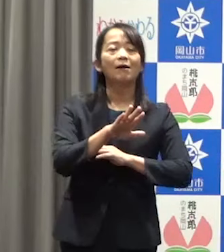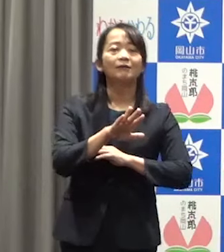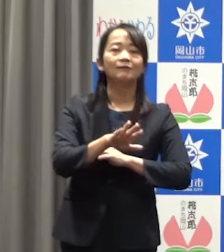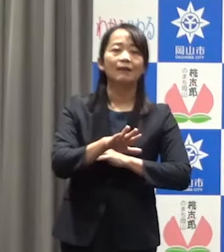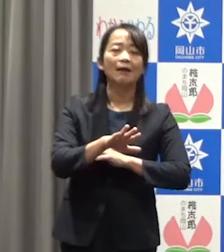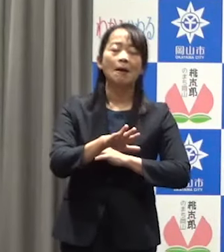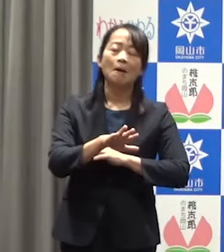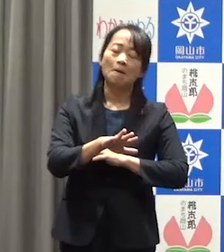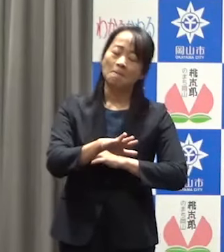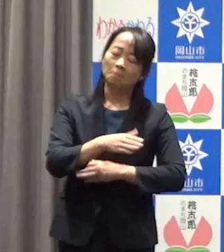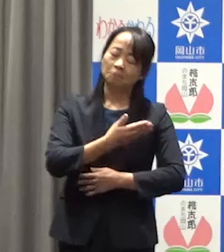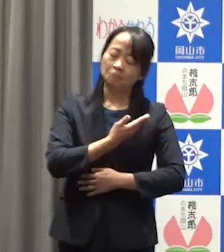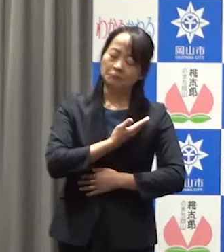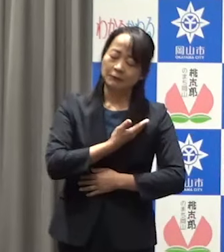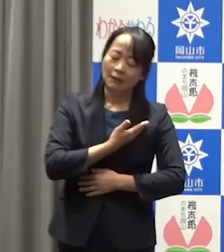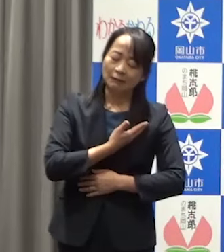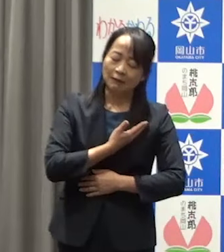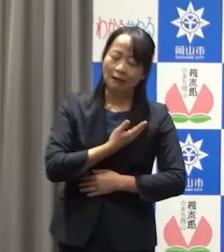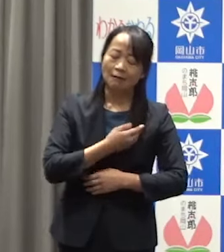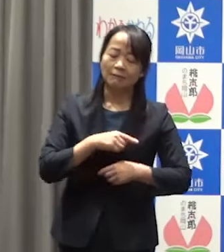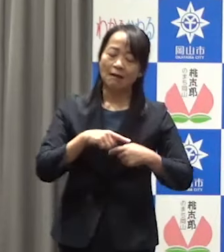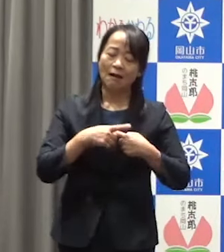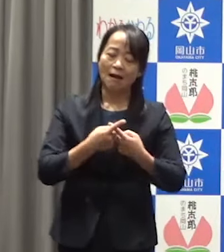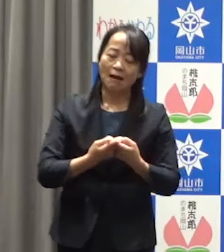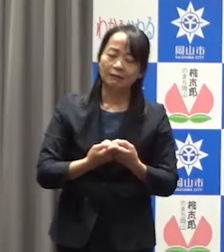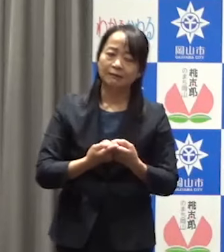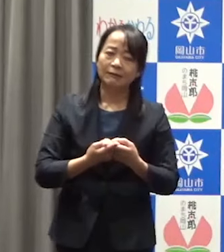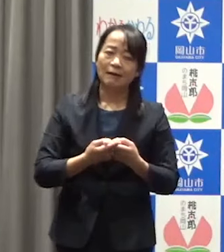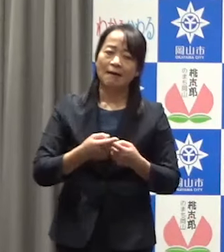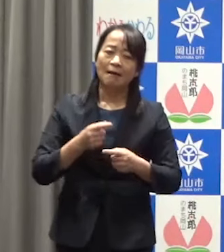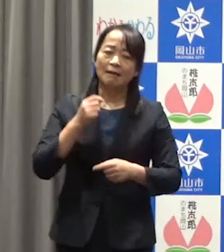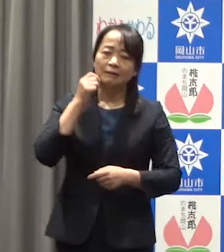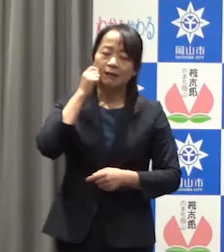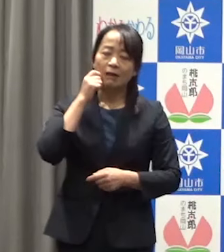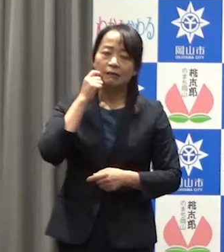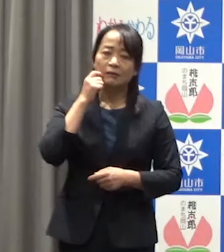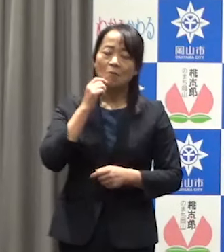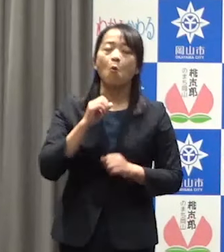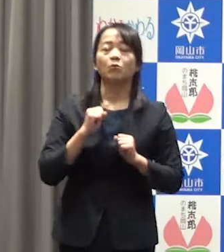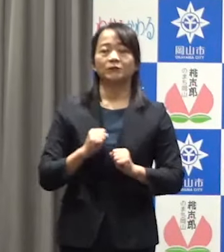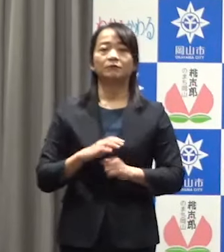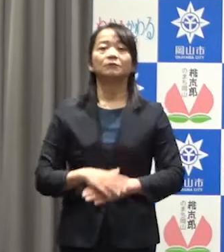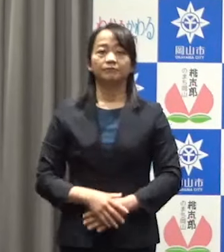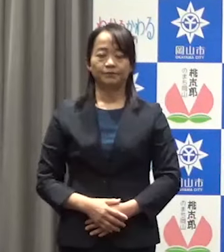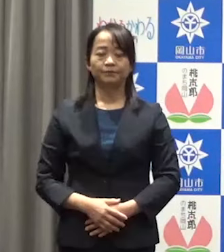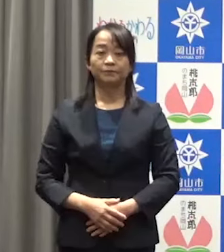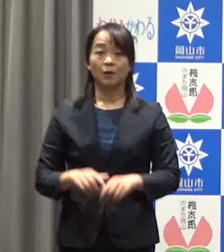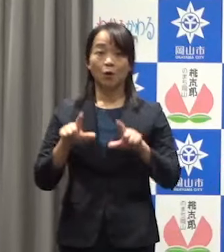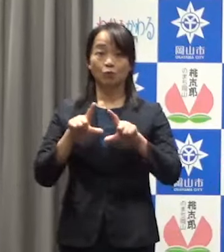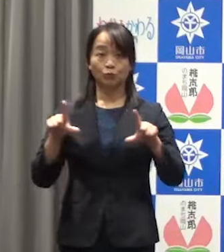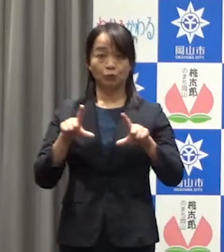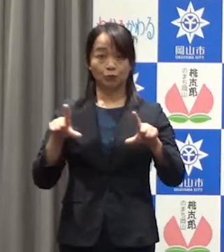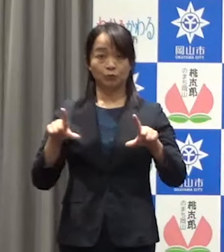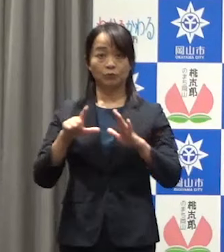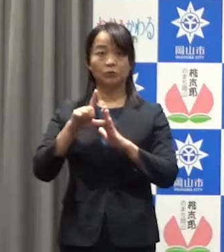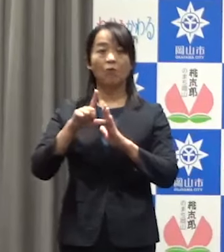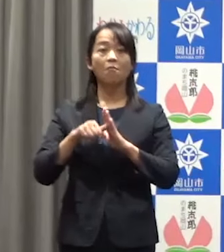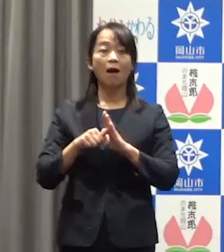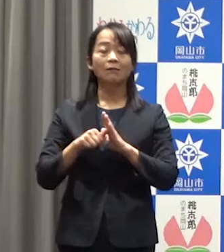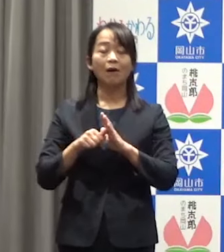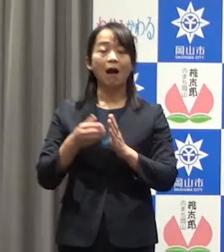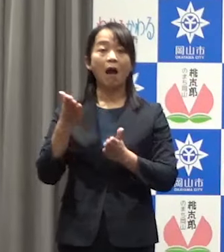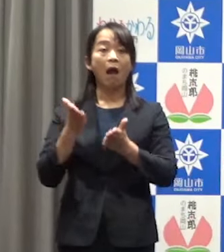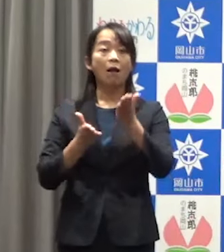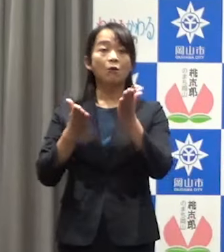かんともしがたかったわけでありますけれども、通常ベースでいくとですね、今のコンシェルジェさん